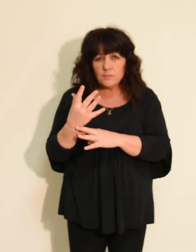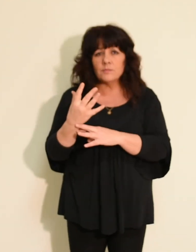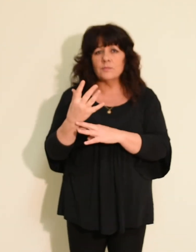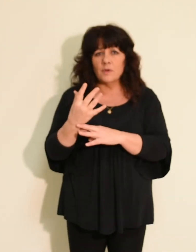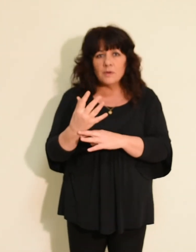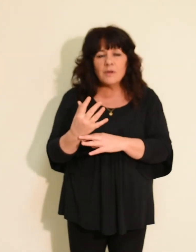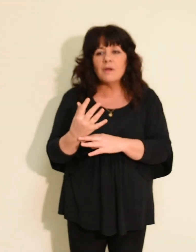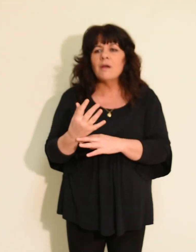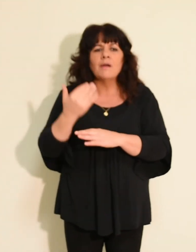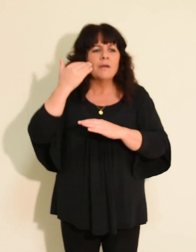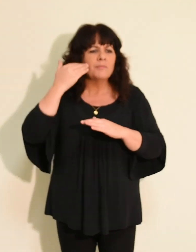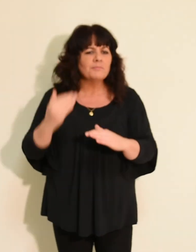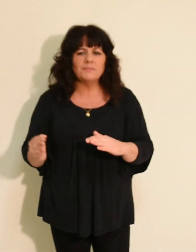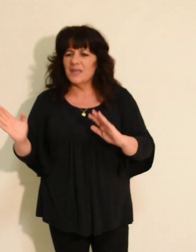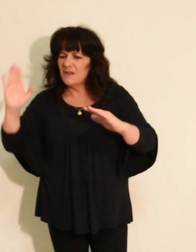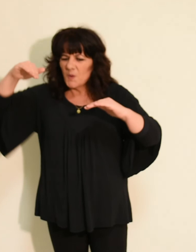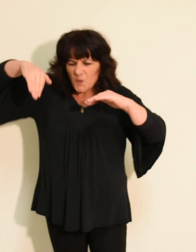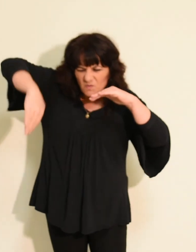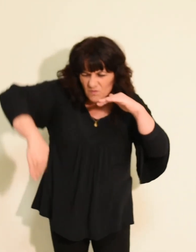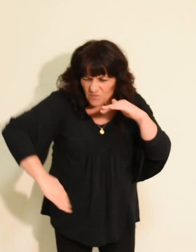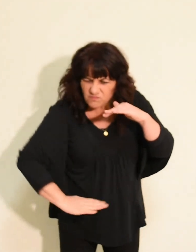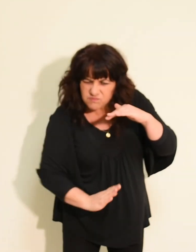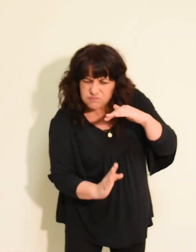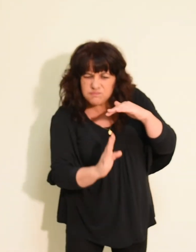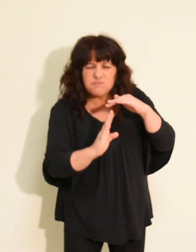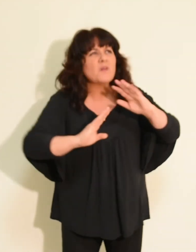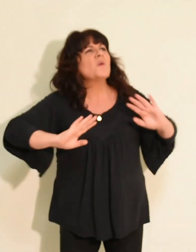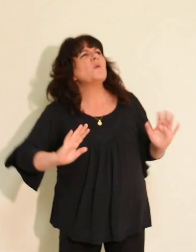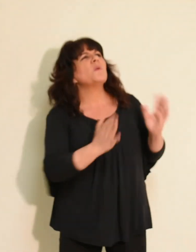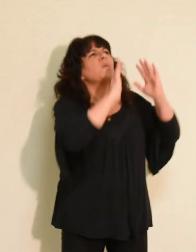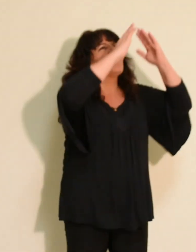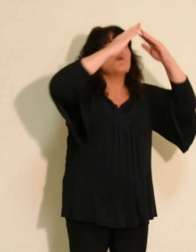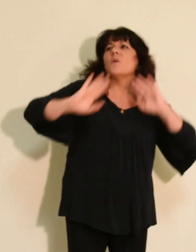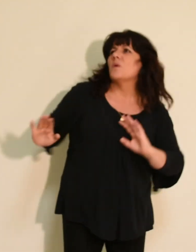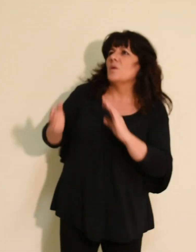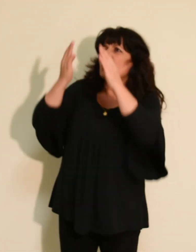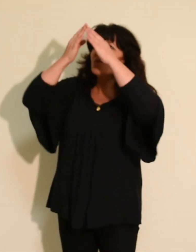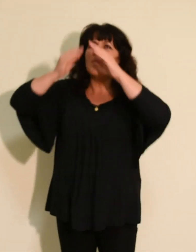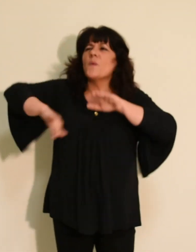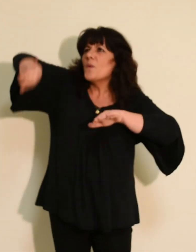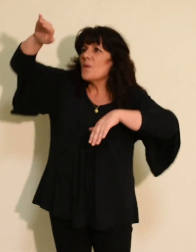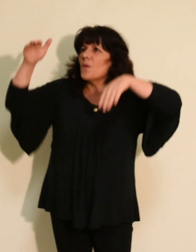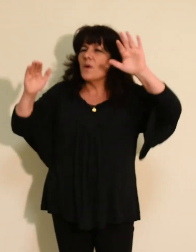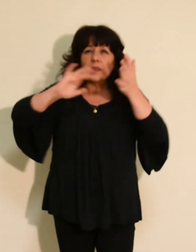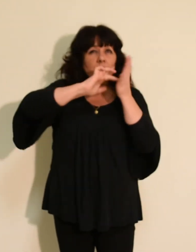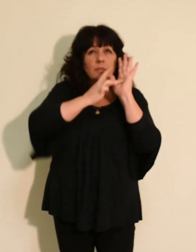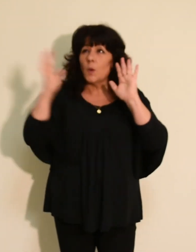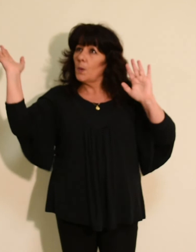Tout ravin sera comblé, toute montagne et toute colline seront abaissées.